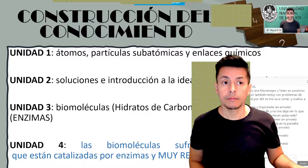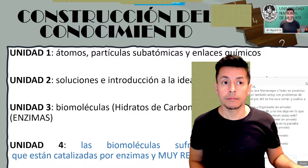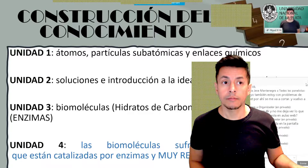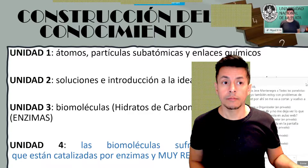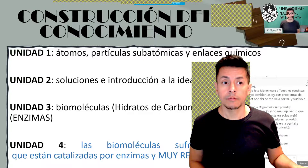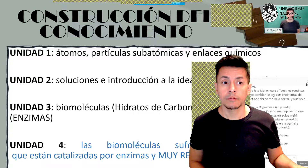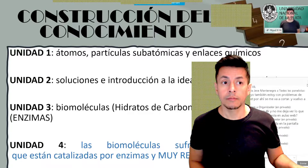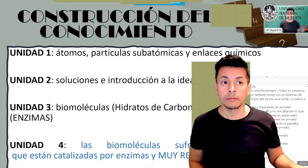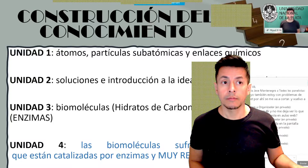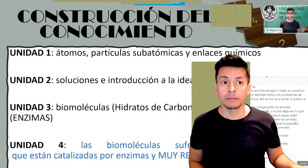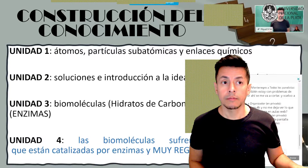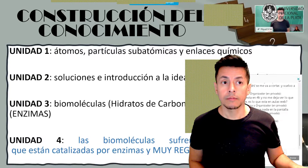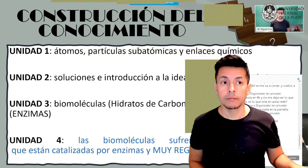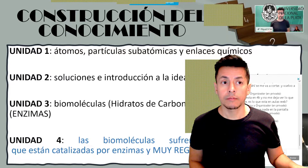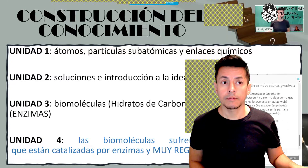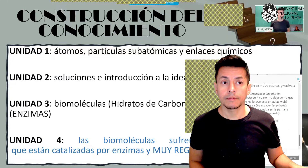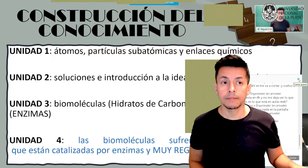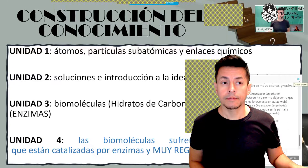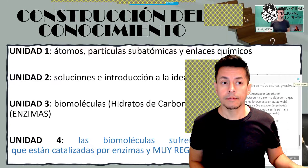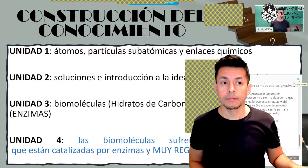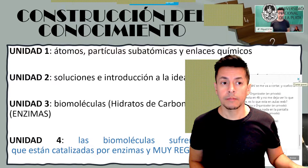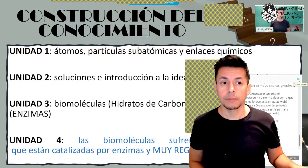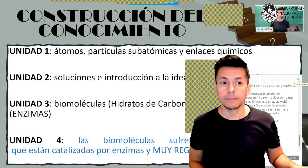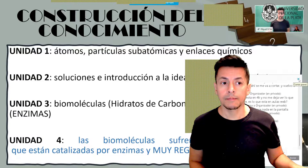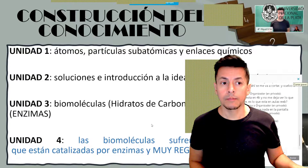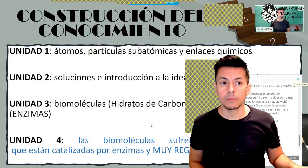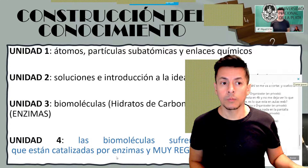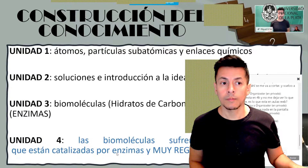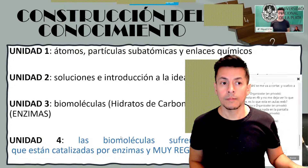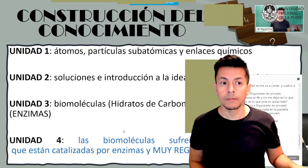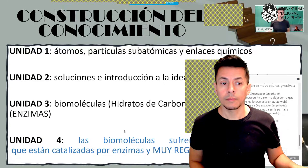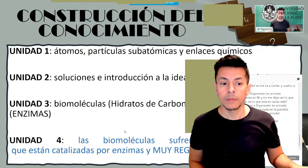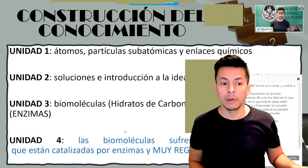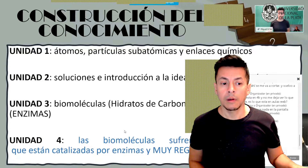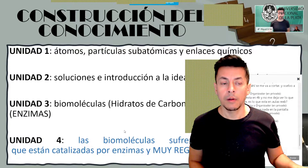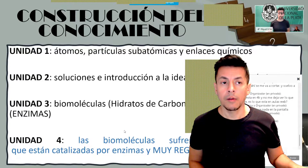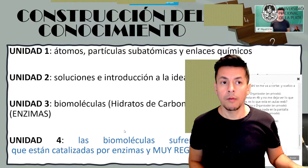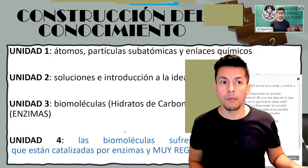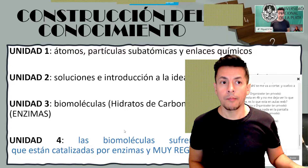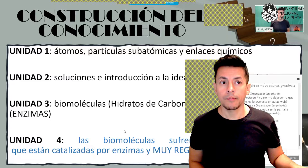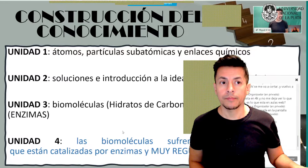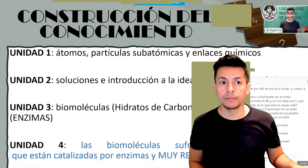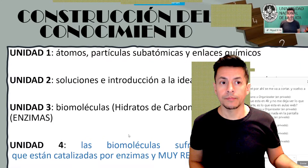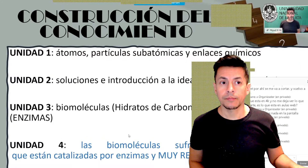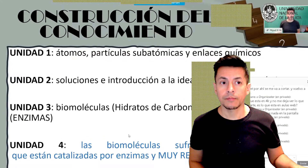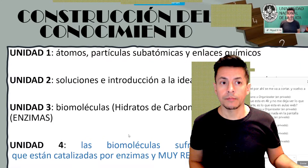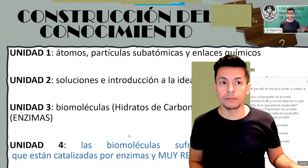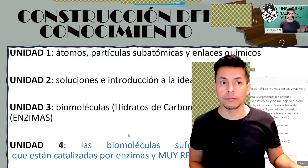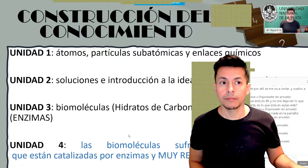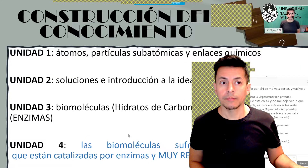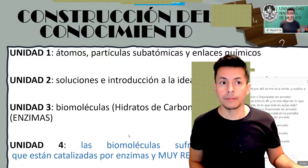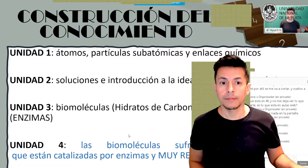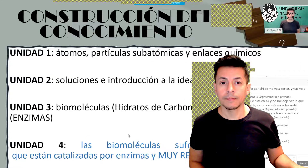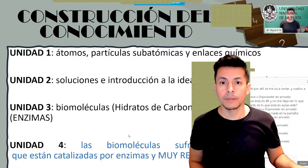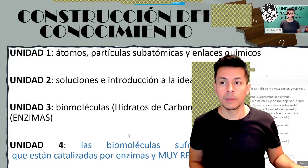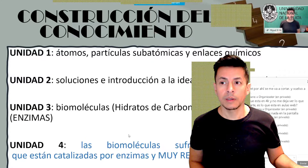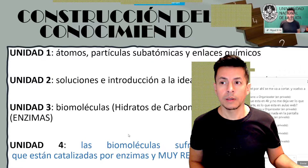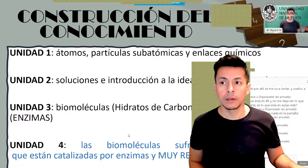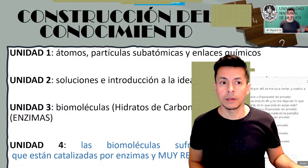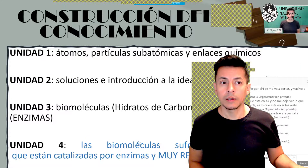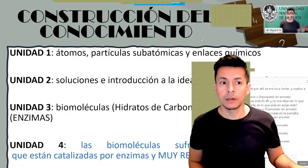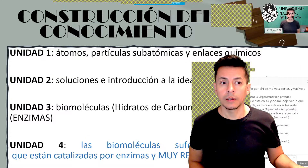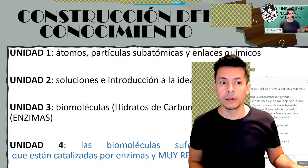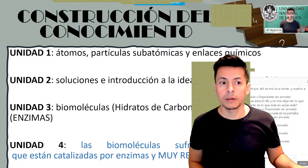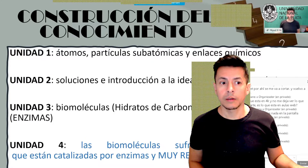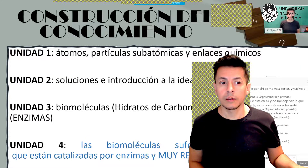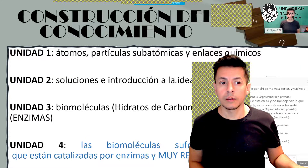Bien, bien, ok. Bueno, perdón. Entonces seguimos. ¿Cómo? ¿No se ve una diapositiva que dice construcción del conocimiento?